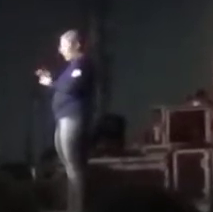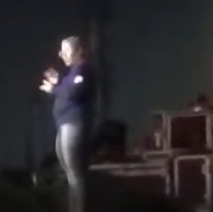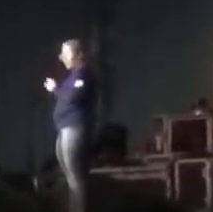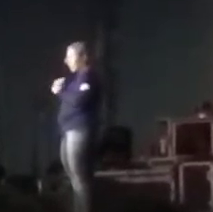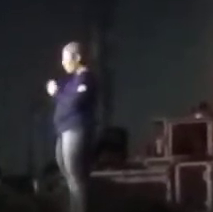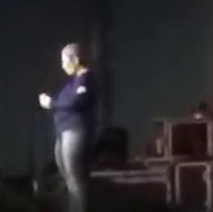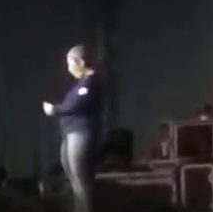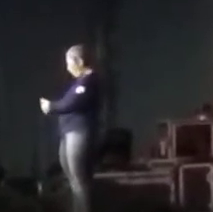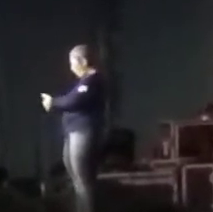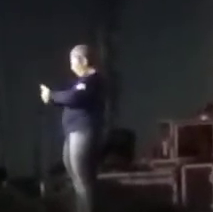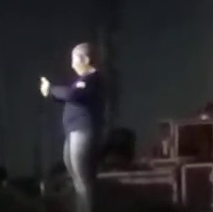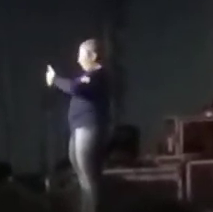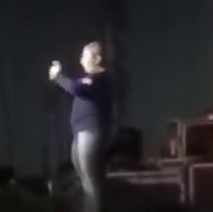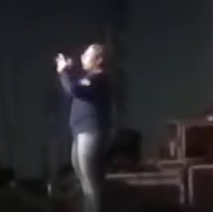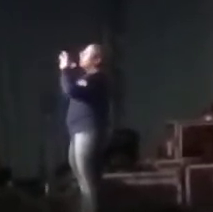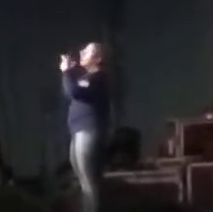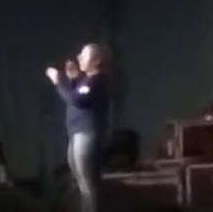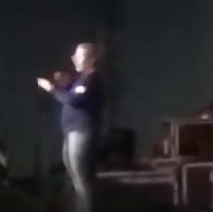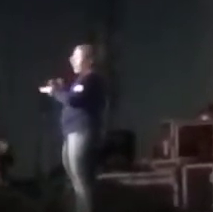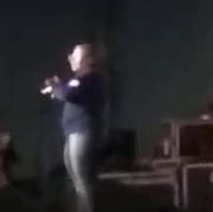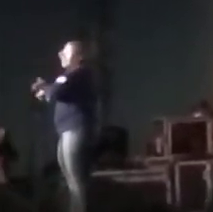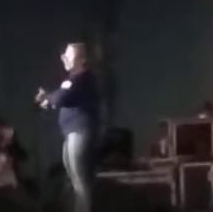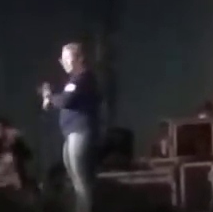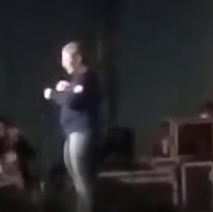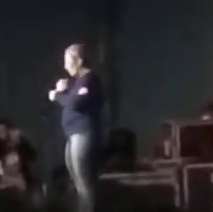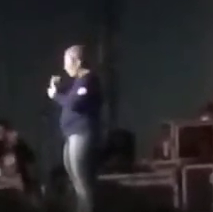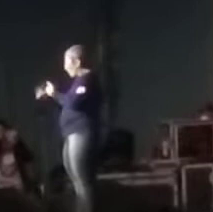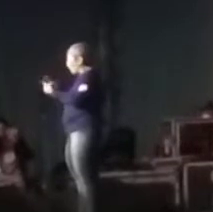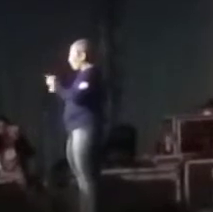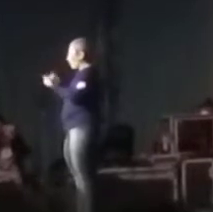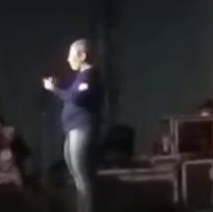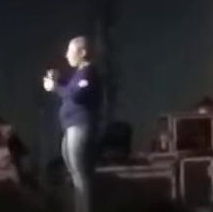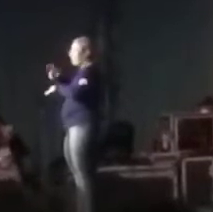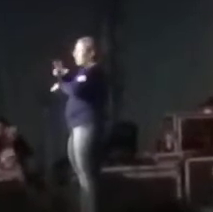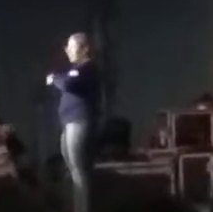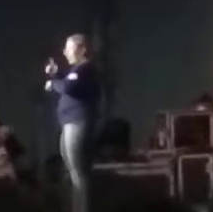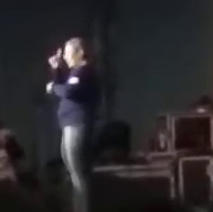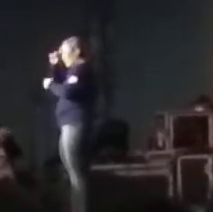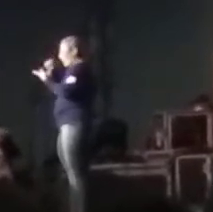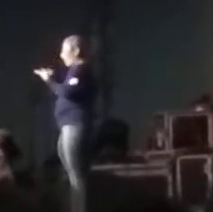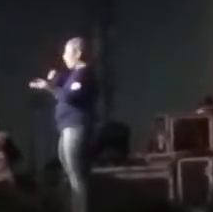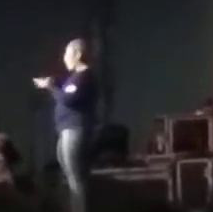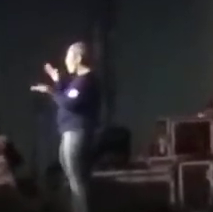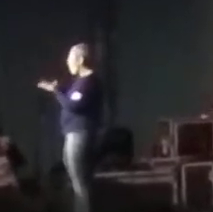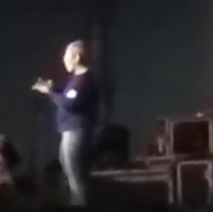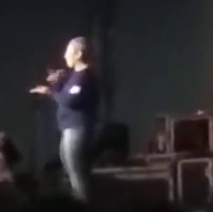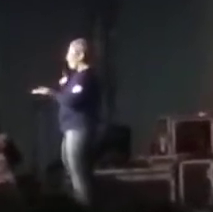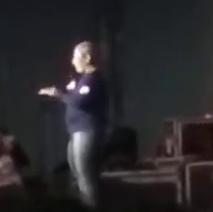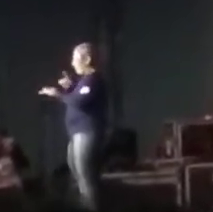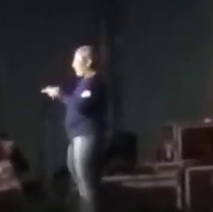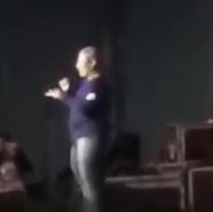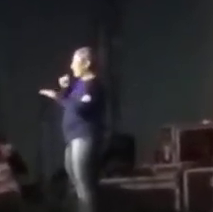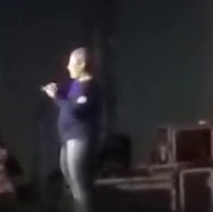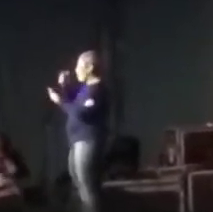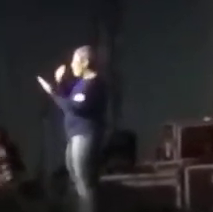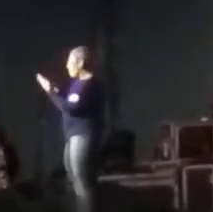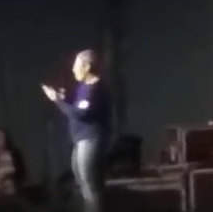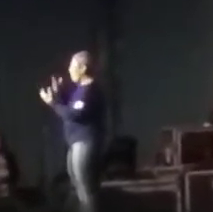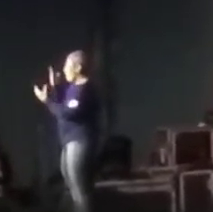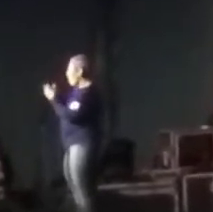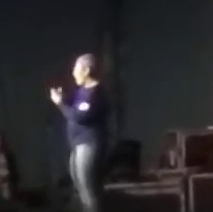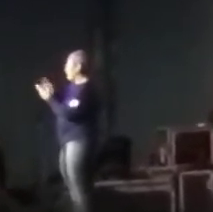tem todos os bancos de dados. O cara teve que passar, se ele já foi internado, quantas multas ele levou, se ele tem processo